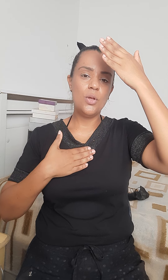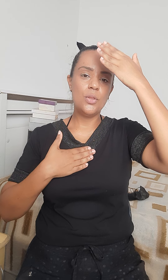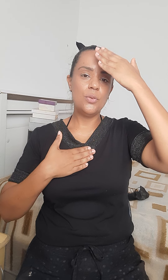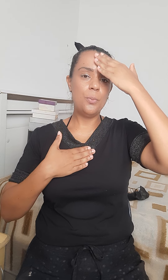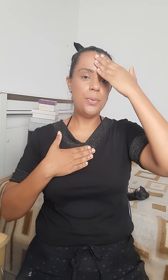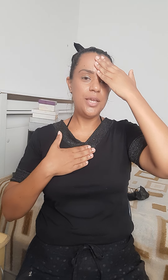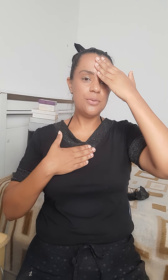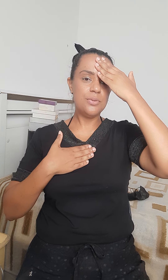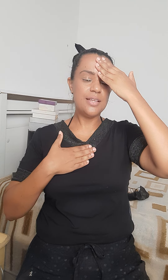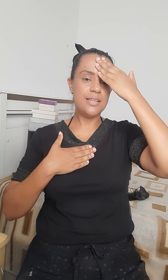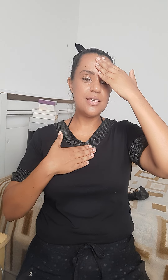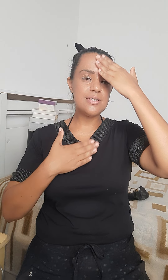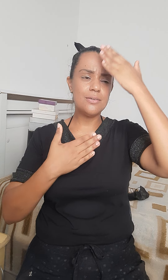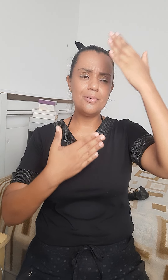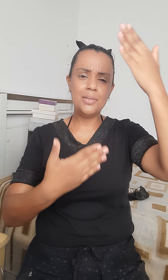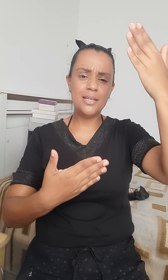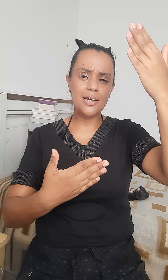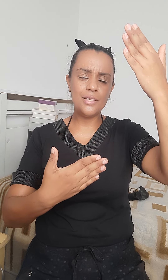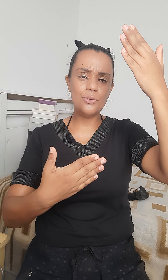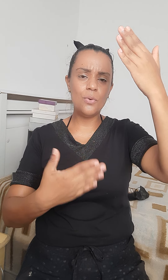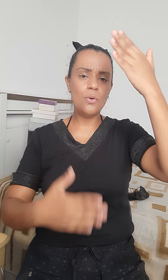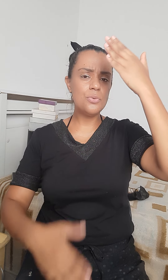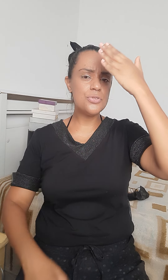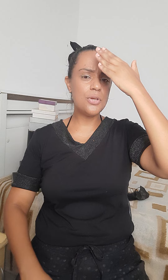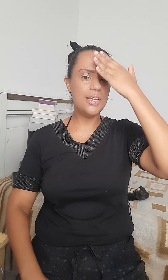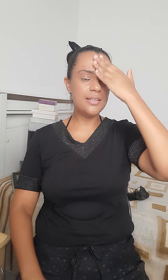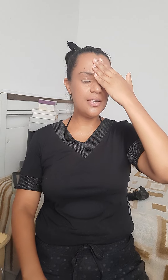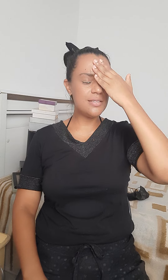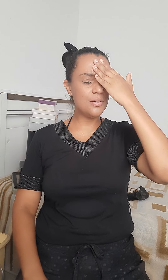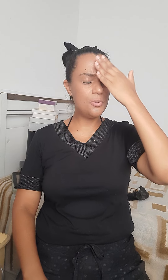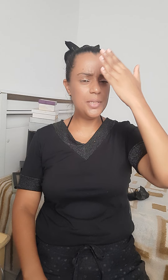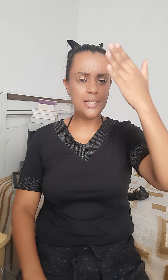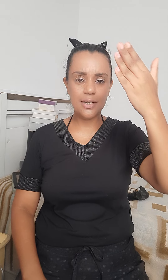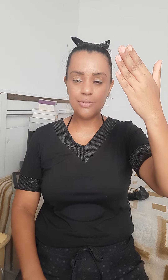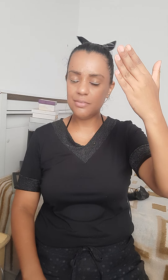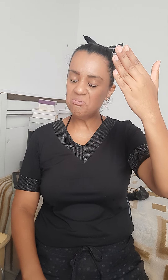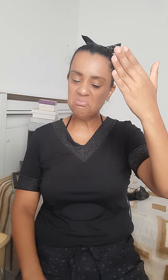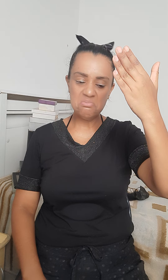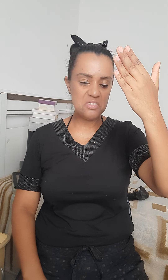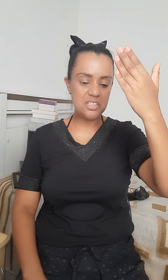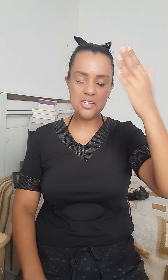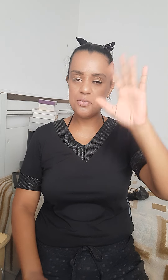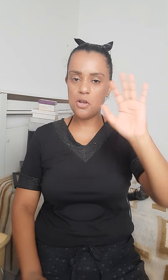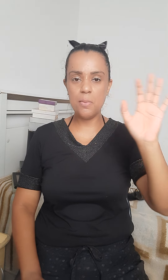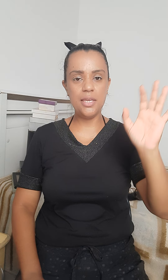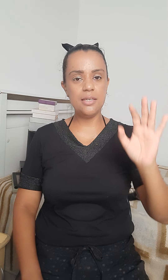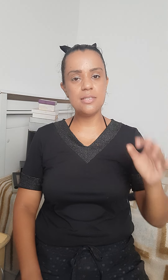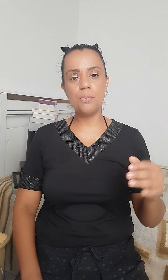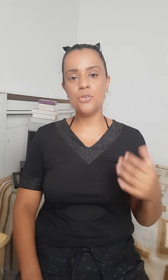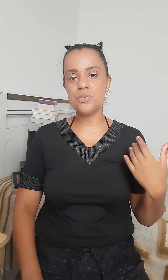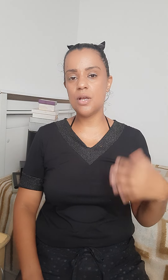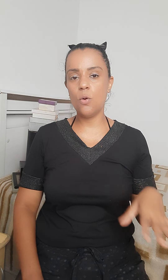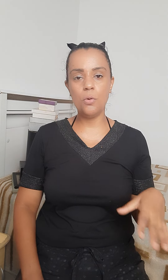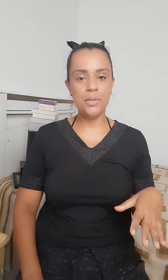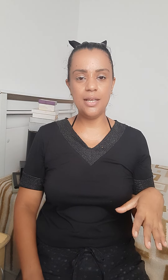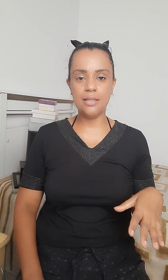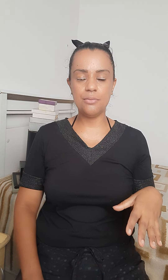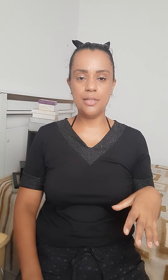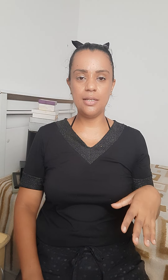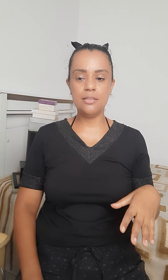do peito da testa. Obrigado. Ou só na testa. Obrigado. 3 formas aí que você pode usar como obrigado, tá? Se